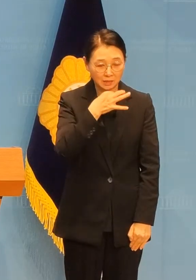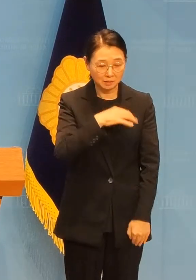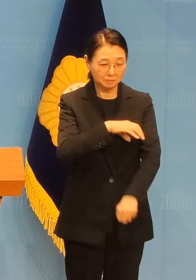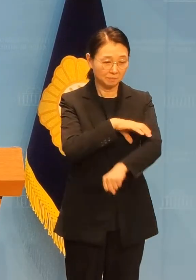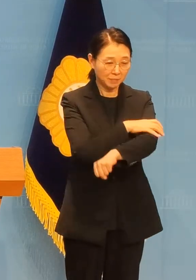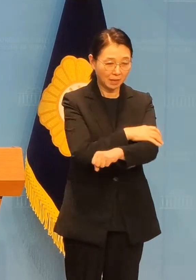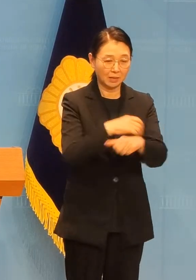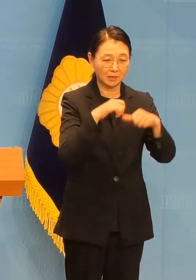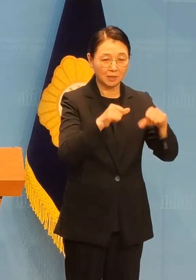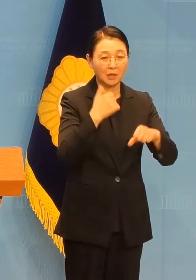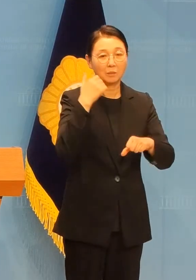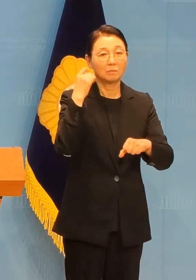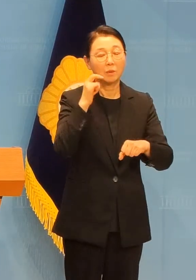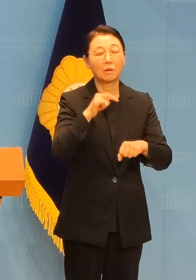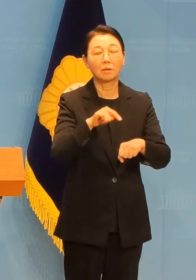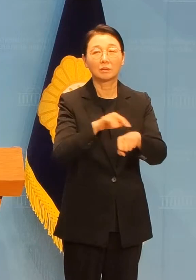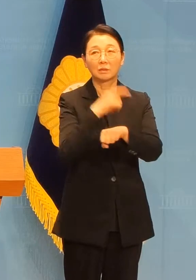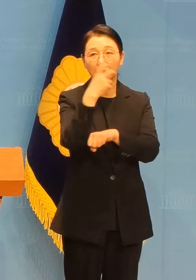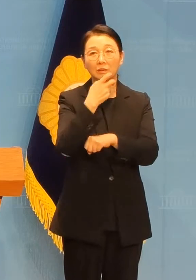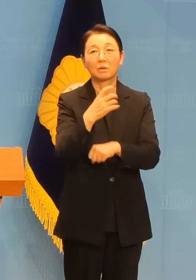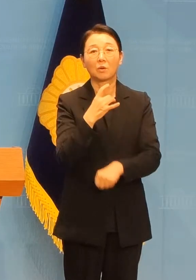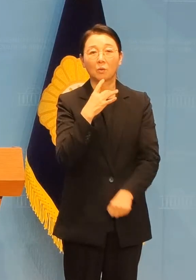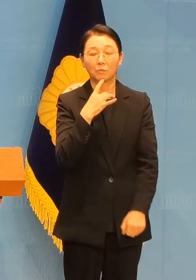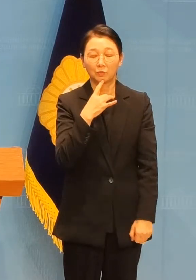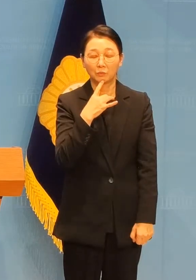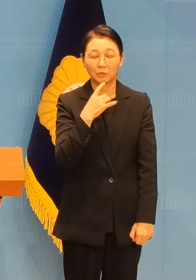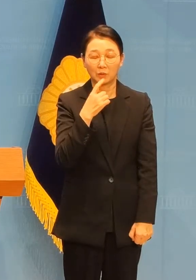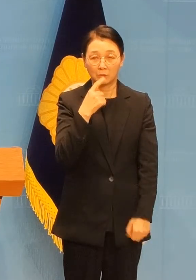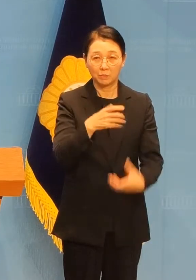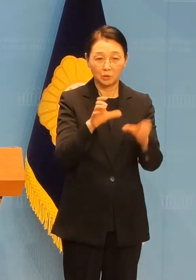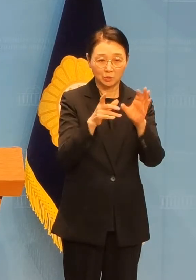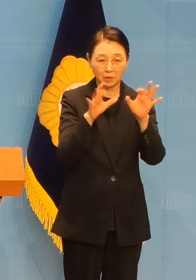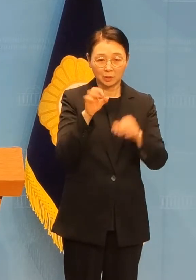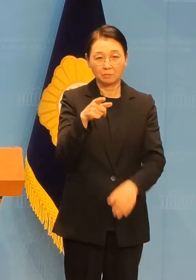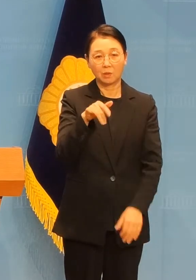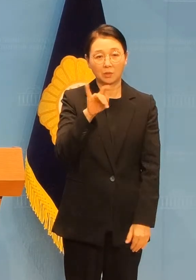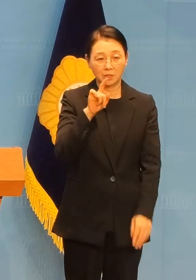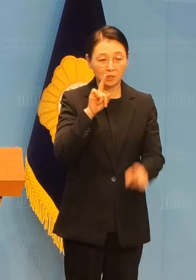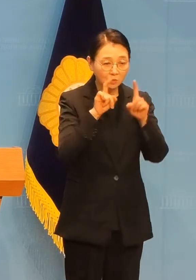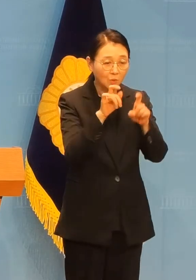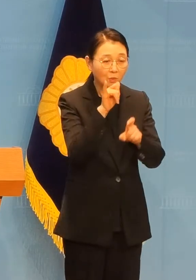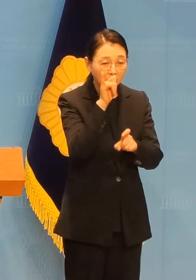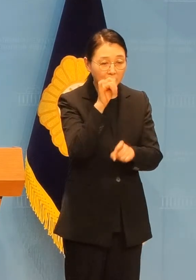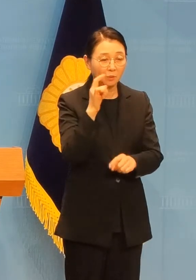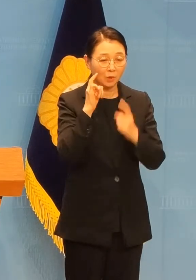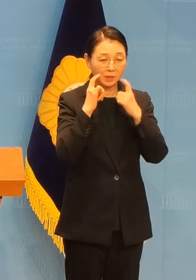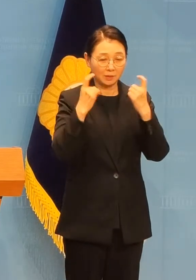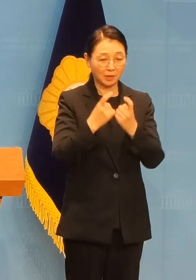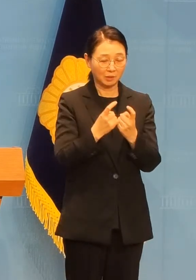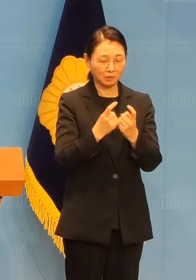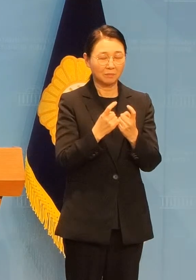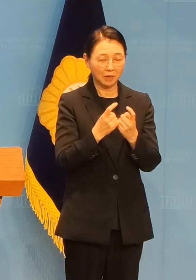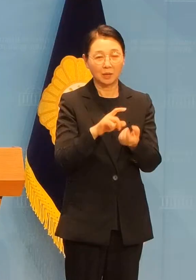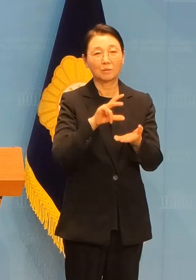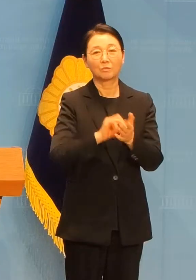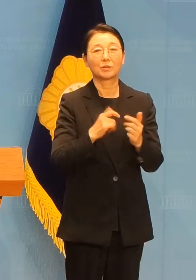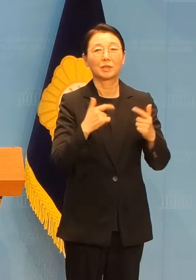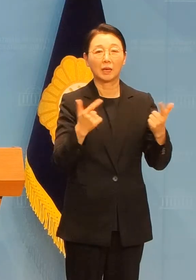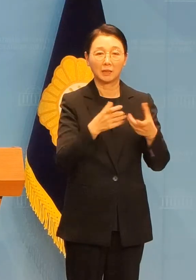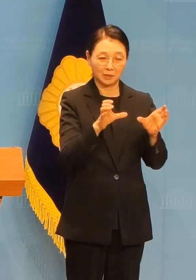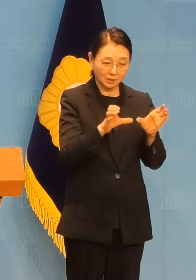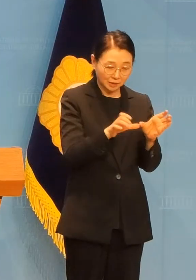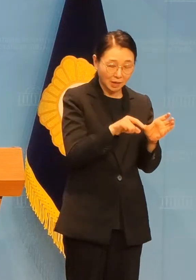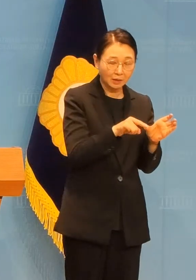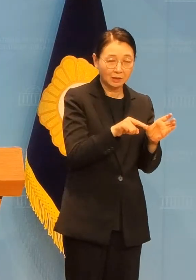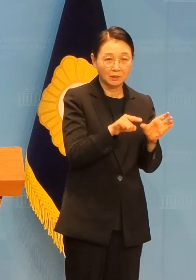특검뿐입니다. 민주당 김병기 의원을 둘러싼 의혹이 단순한 개인의 비위를 넘어 당,